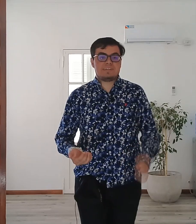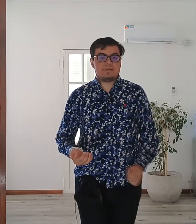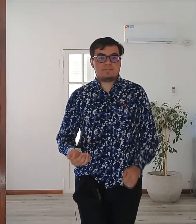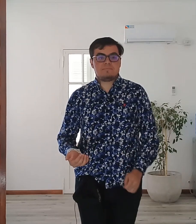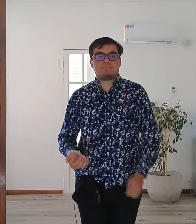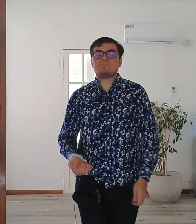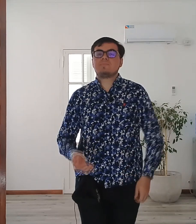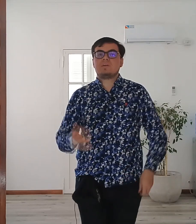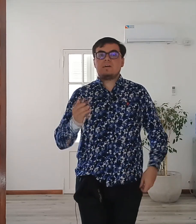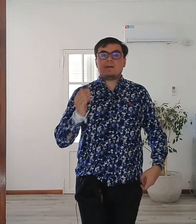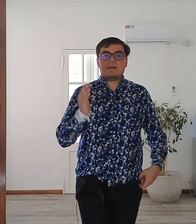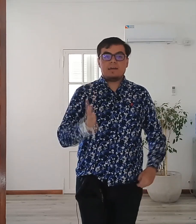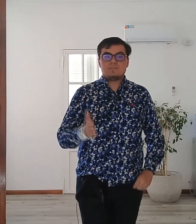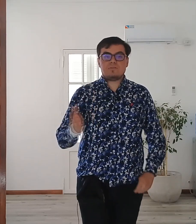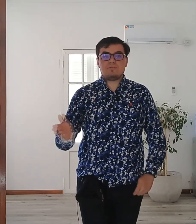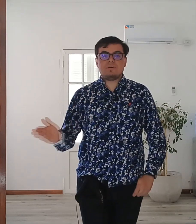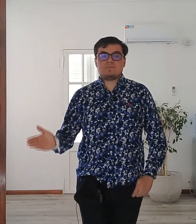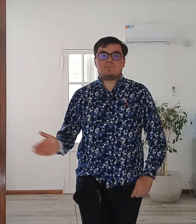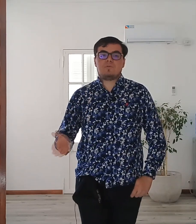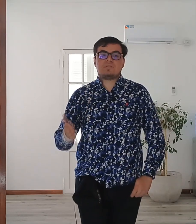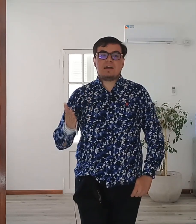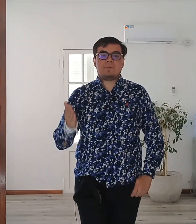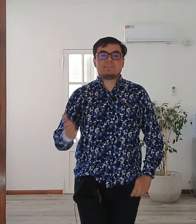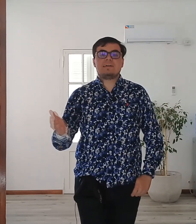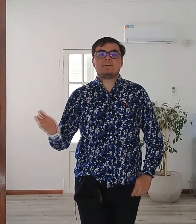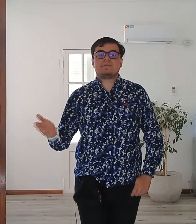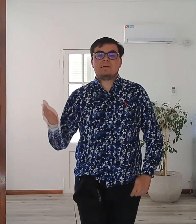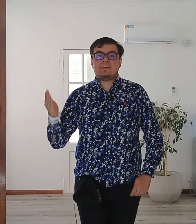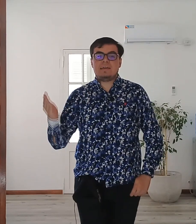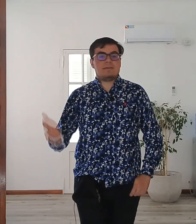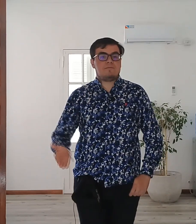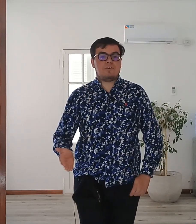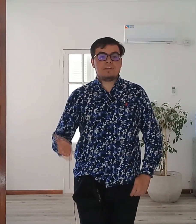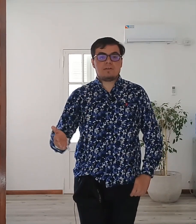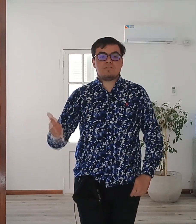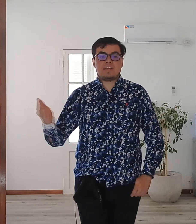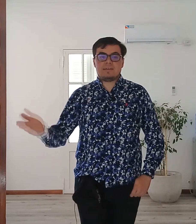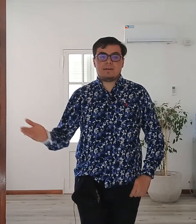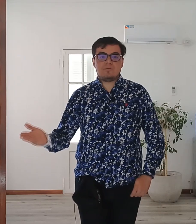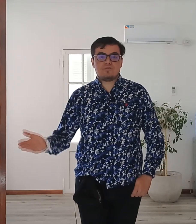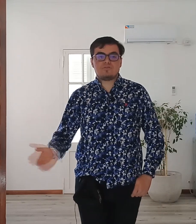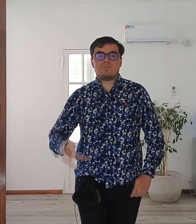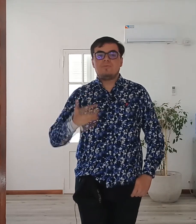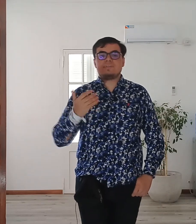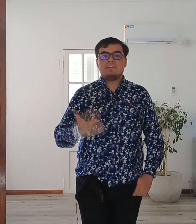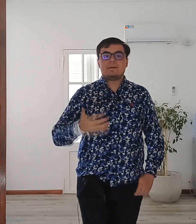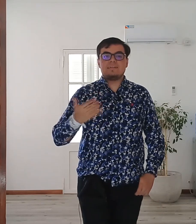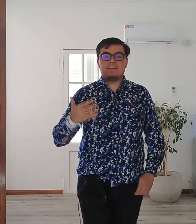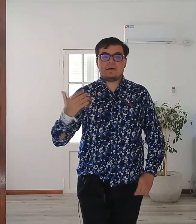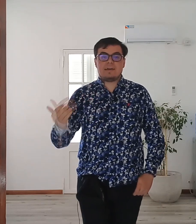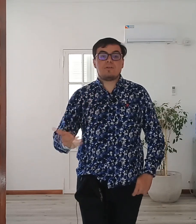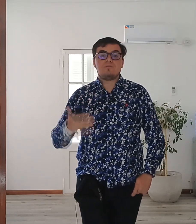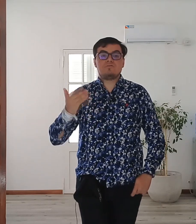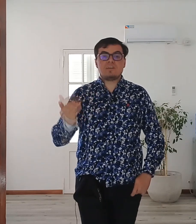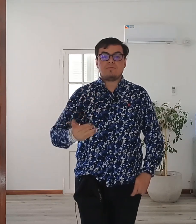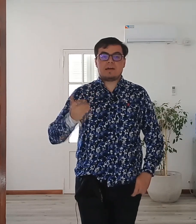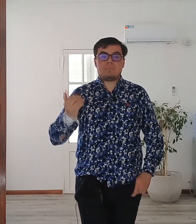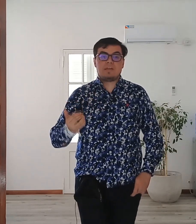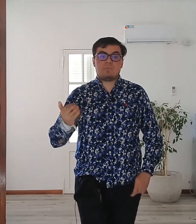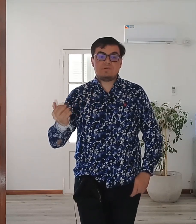comerciales. En el caso de Lewis contra Mercedes y Faulkner contra General Motors, una serie de artistas callejeros denunciaron una campaña